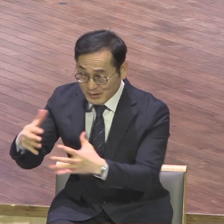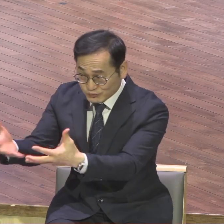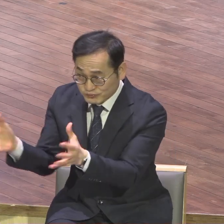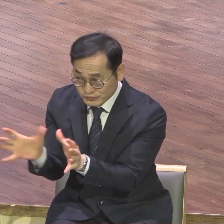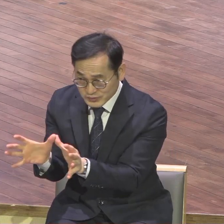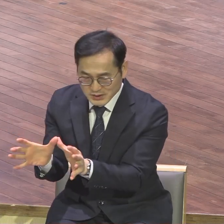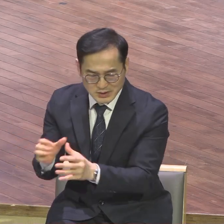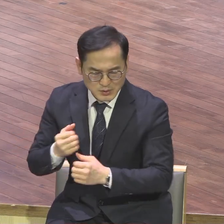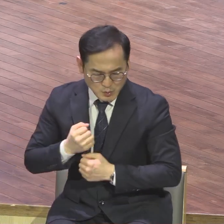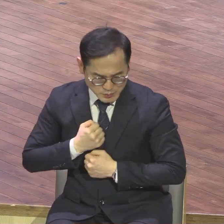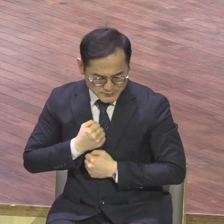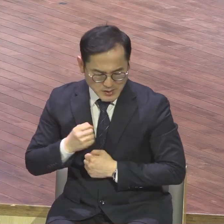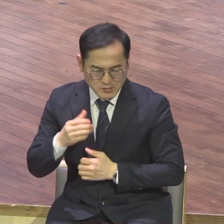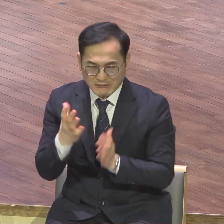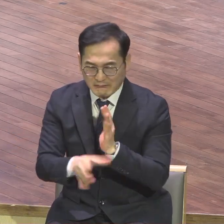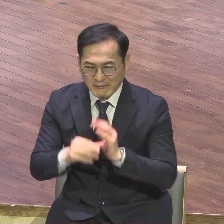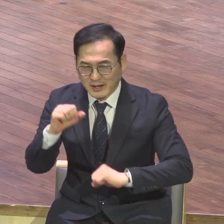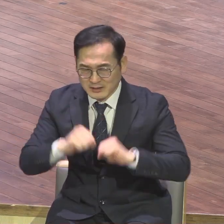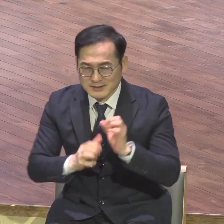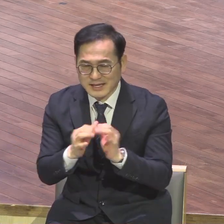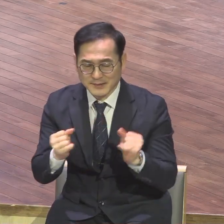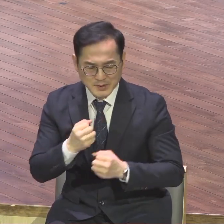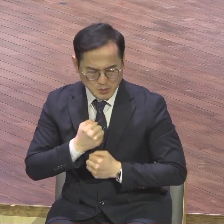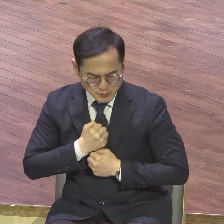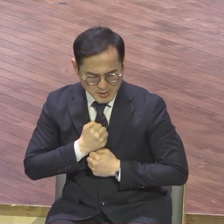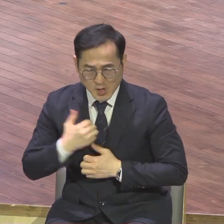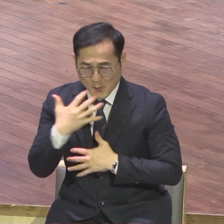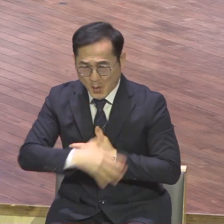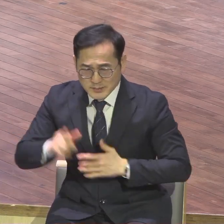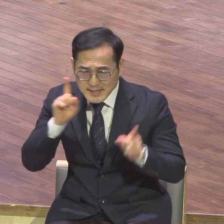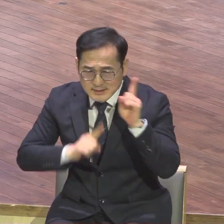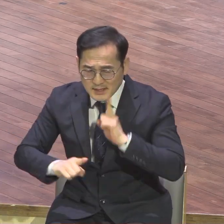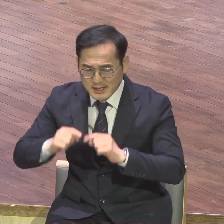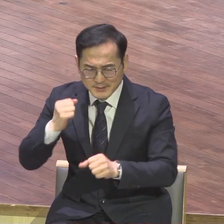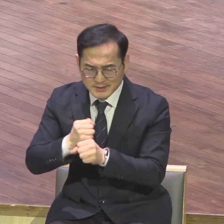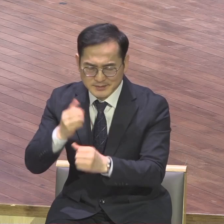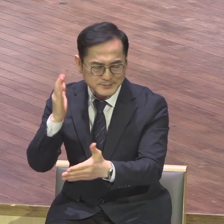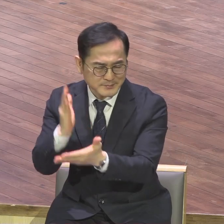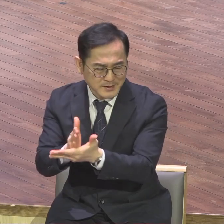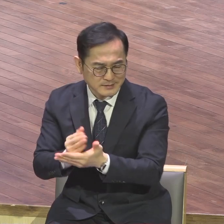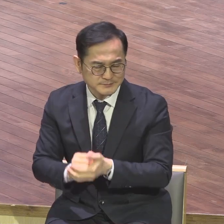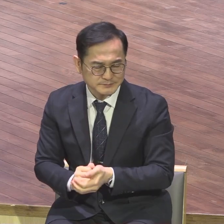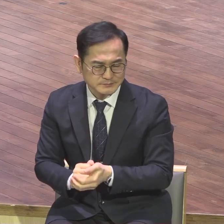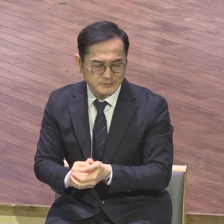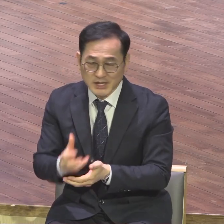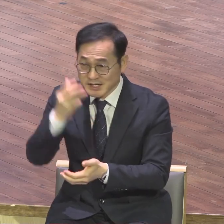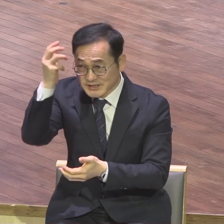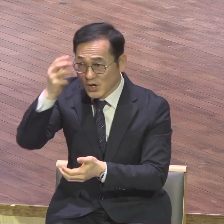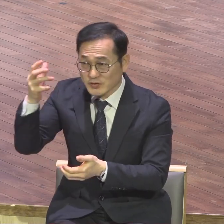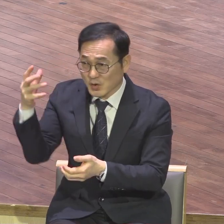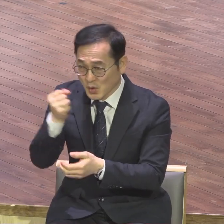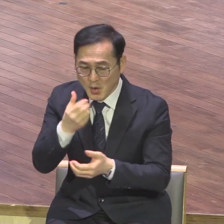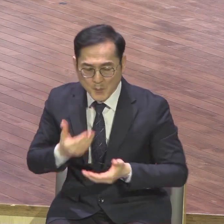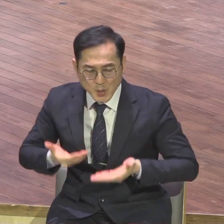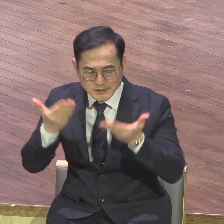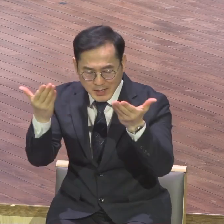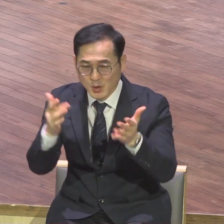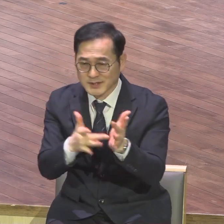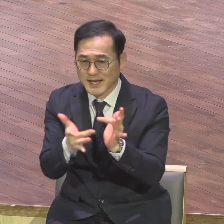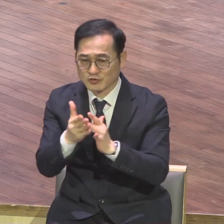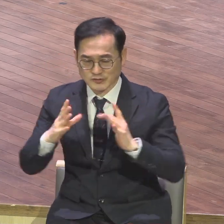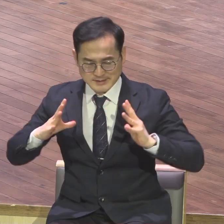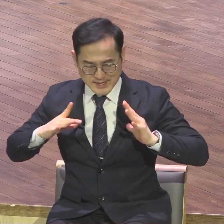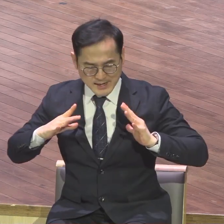삼가고 행악하는 자들을 삼가고 몸을 상해하는 일을 삼가라. 하나님의 성령으로 봉사하며 그리스도 예수로